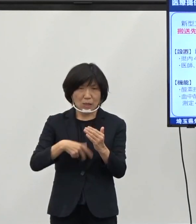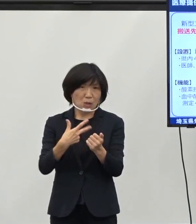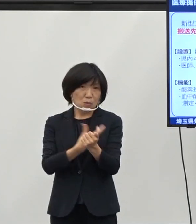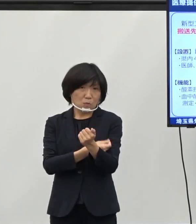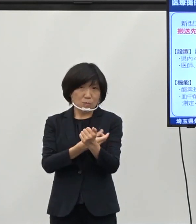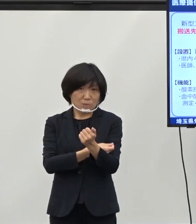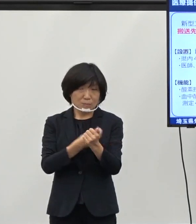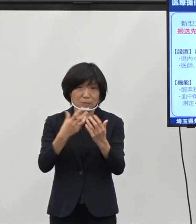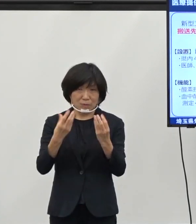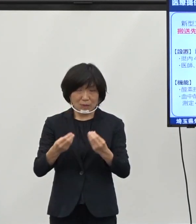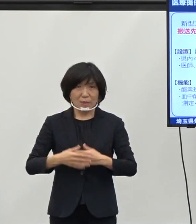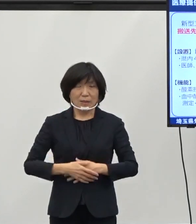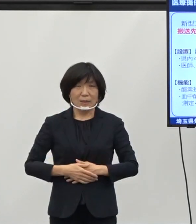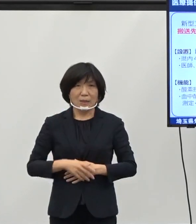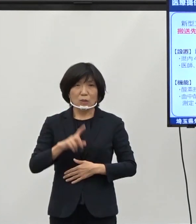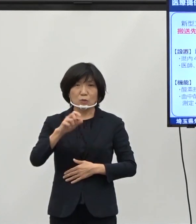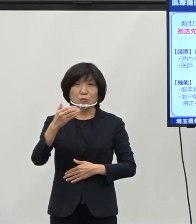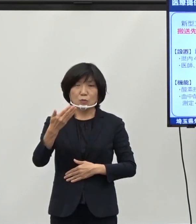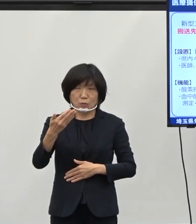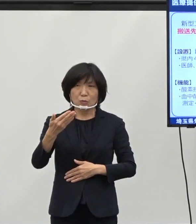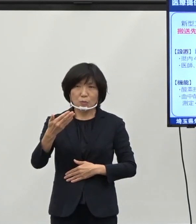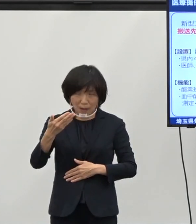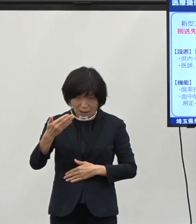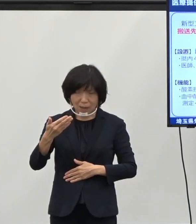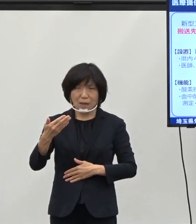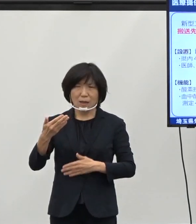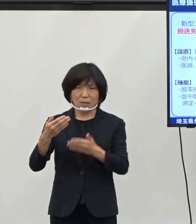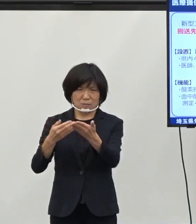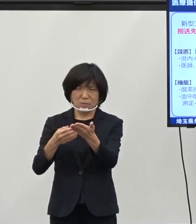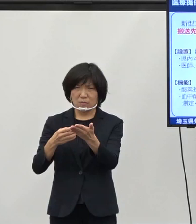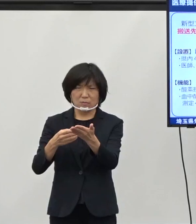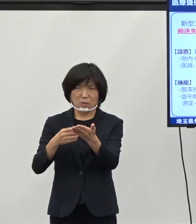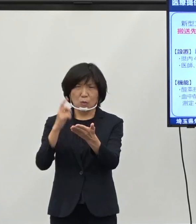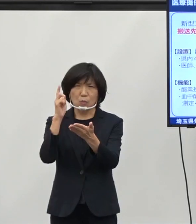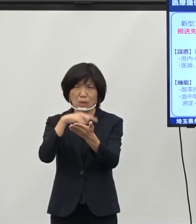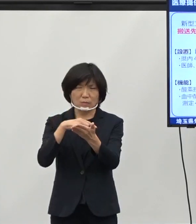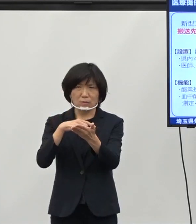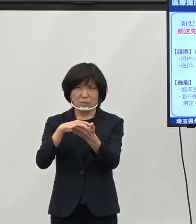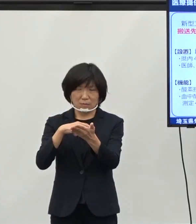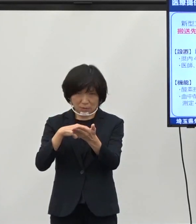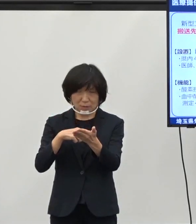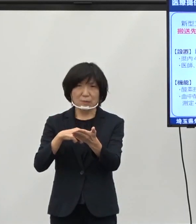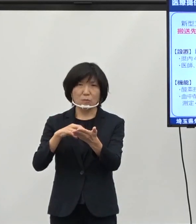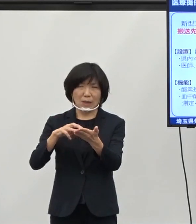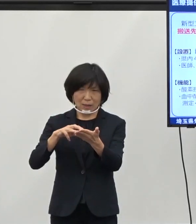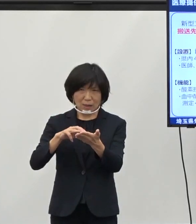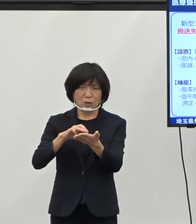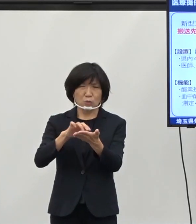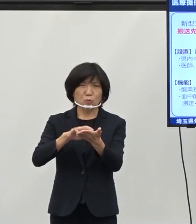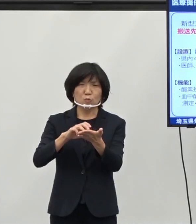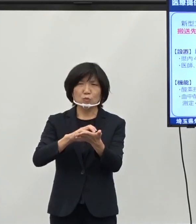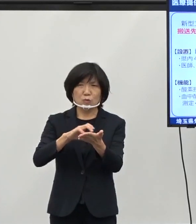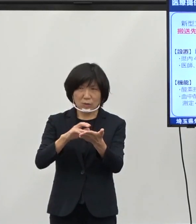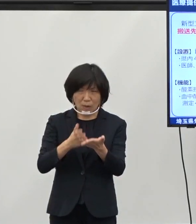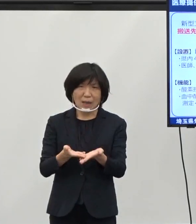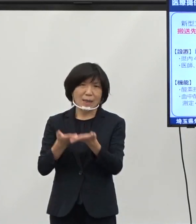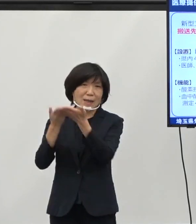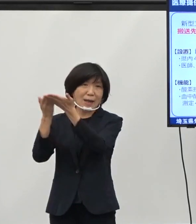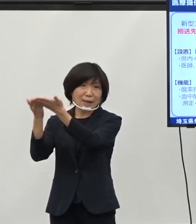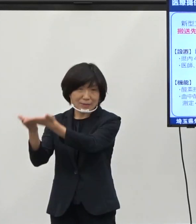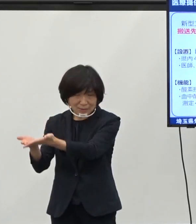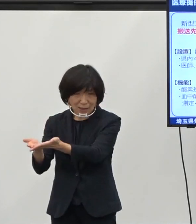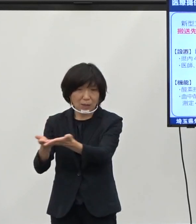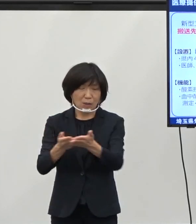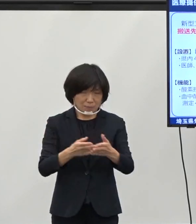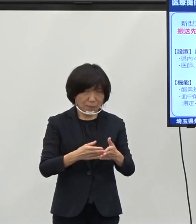行っています。つまり19バイアル分は異物があったので、これは武田薬品に言って回収をさせて、その他の異物が確認